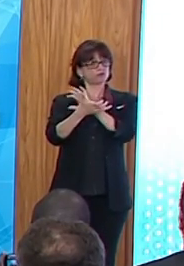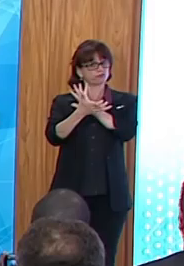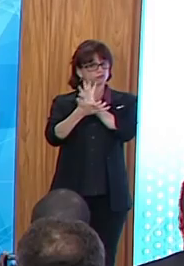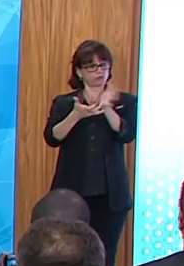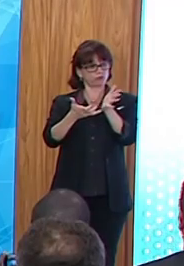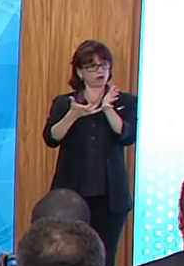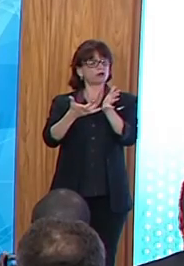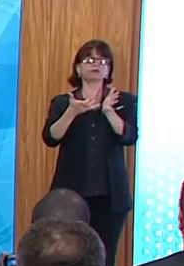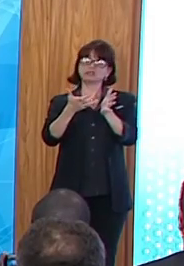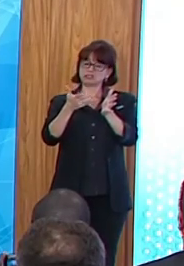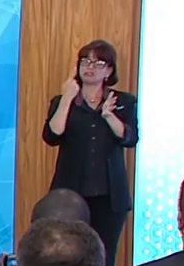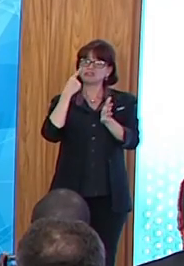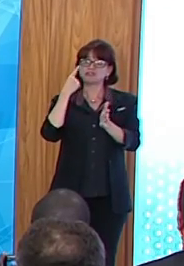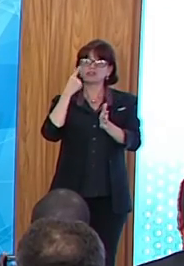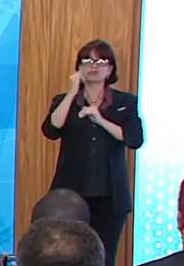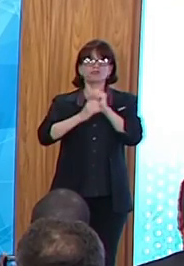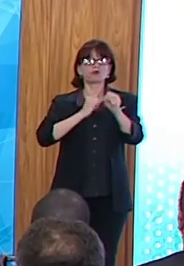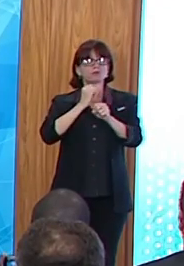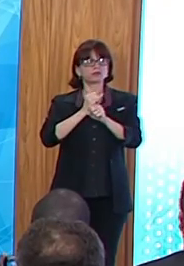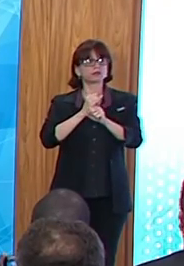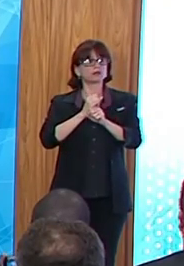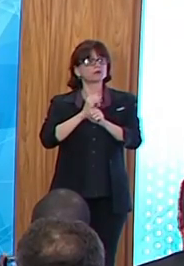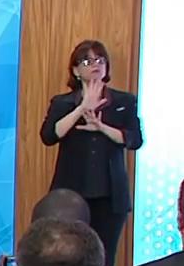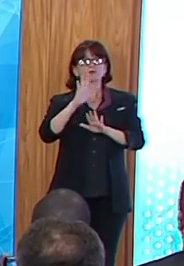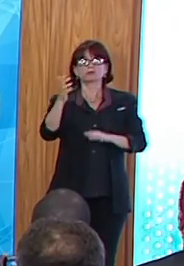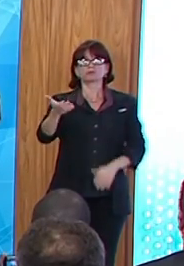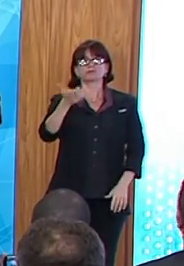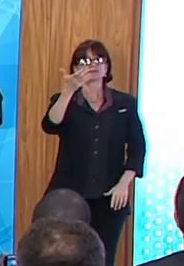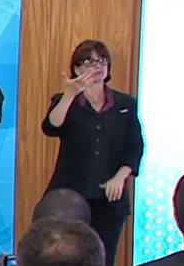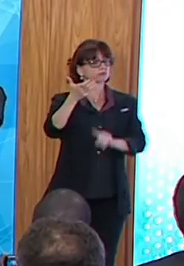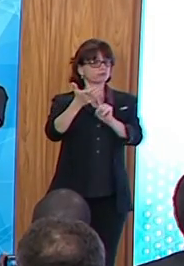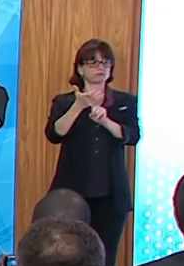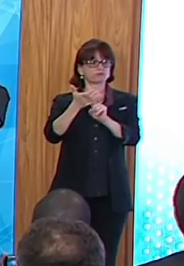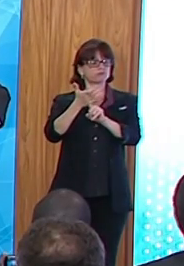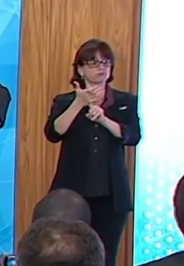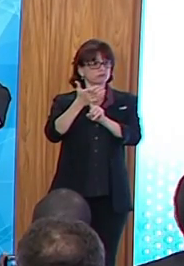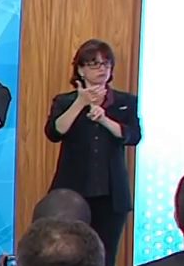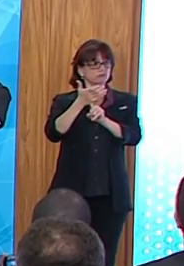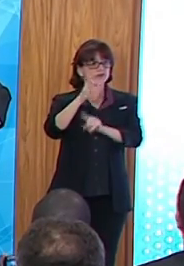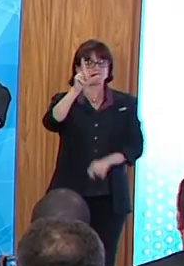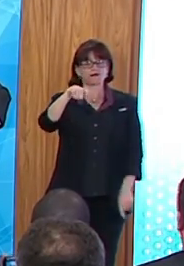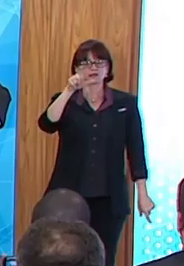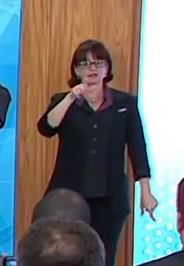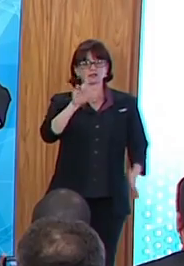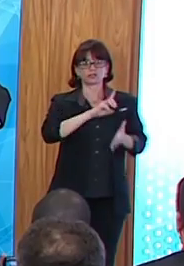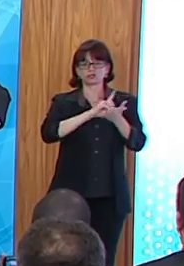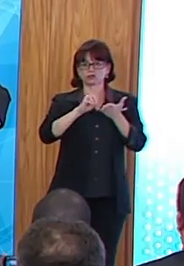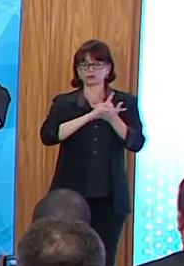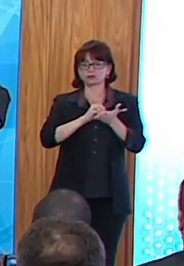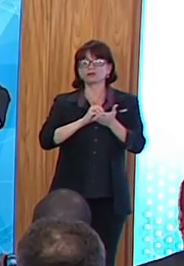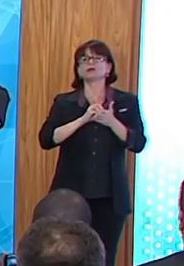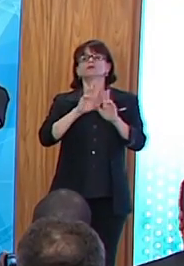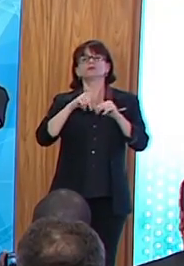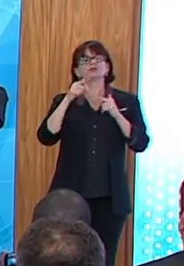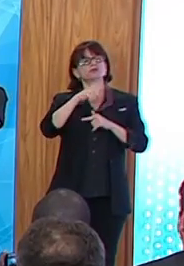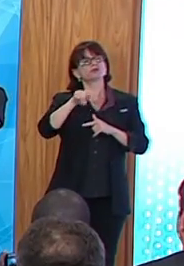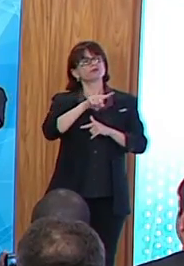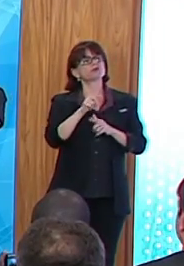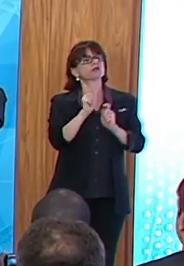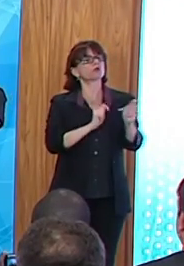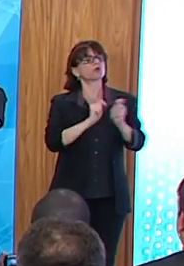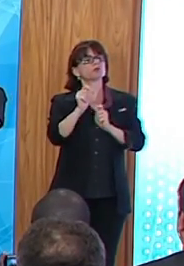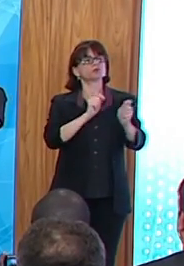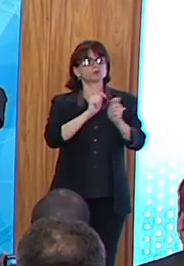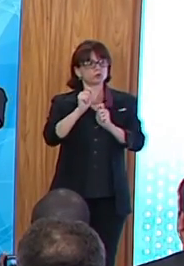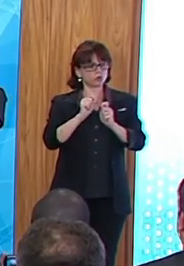gente checa informação vai estar no celular a carteira digital e com isso a gente vai ter controle para combater fraude e os